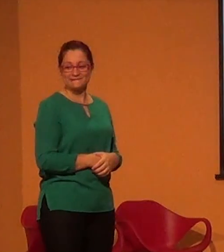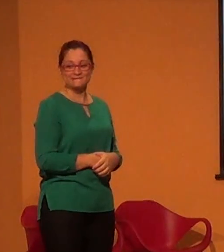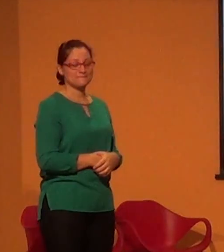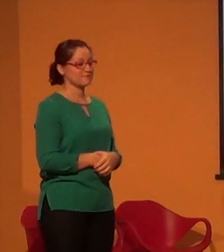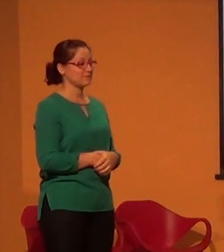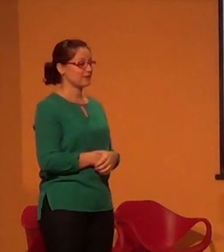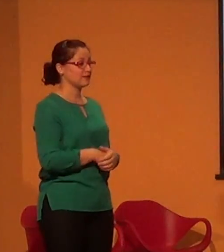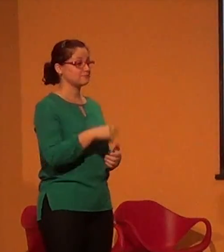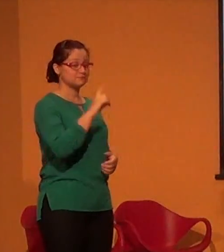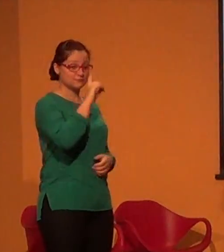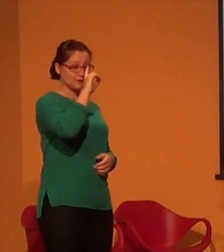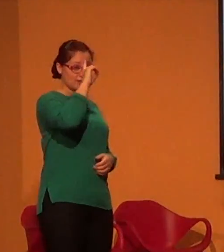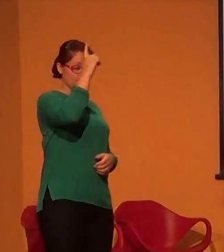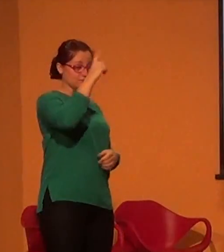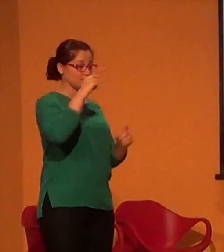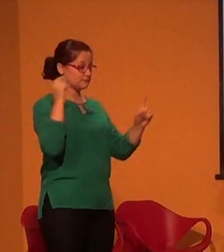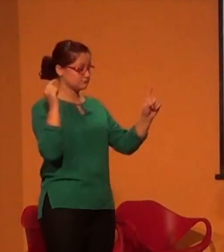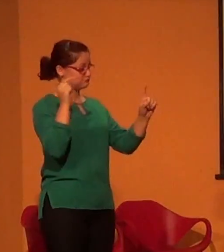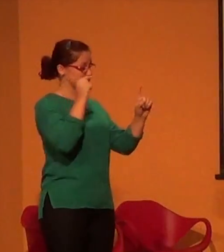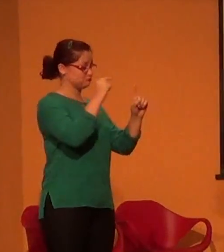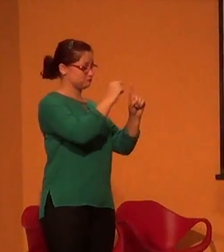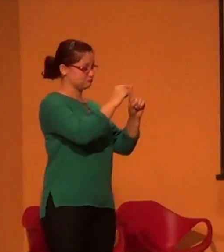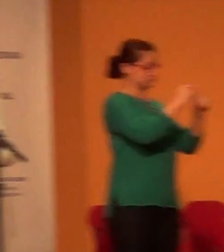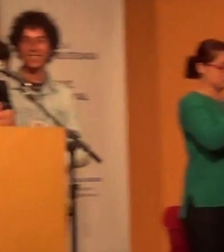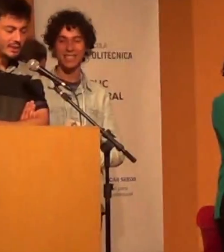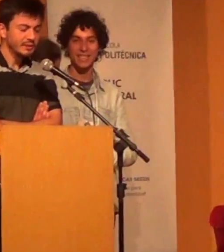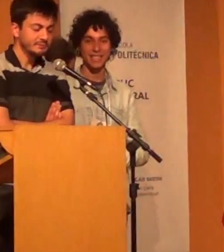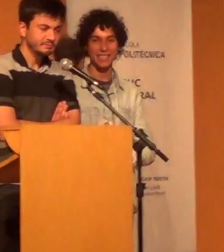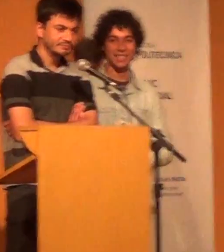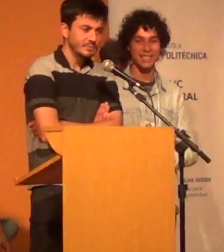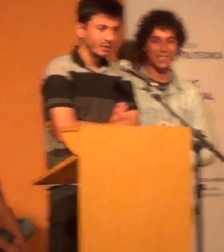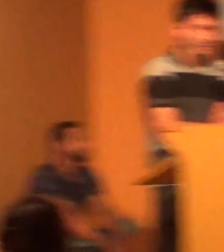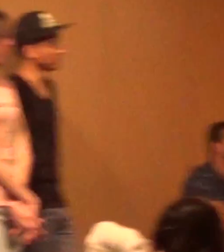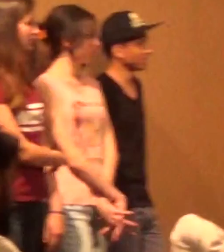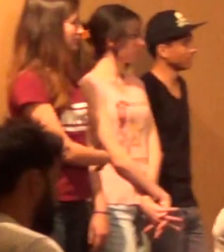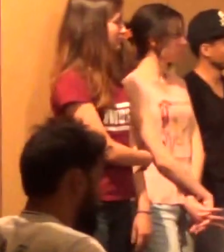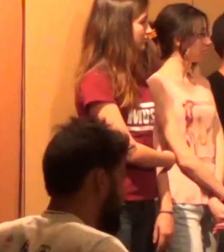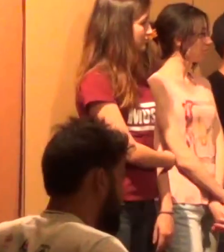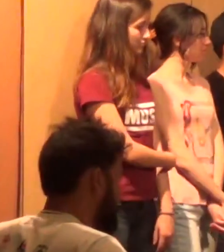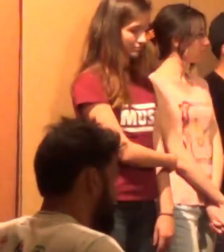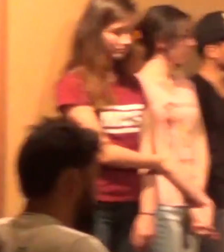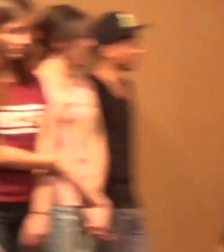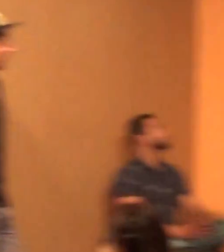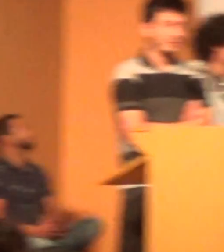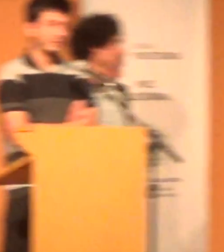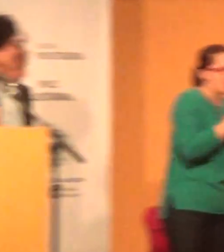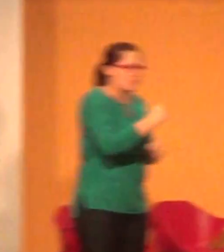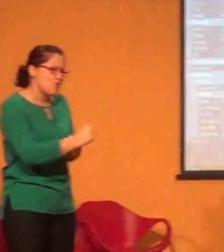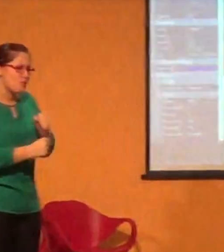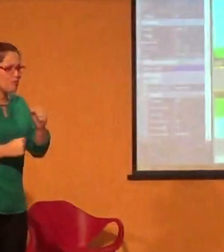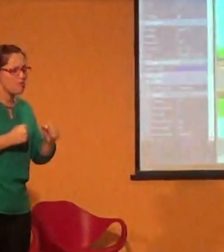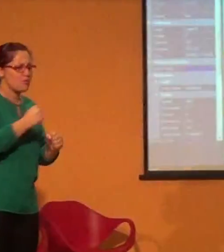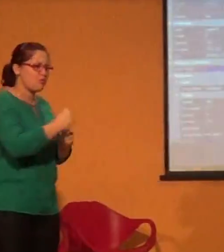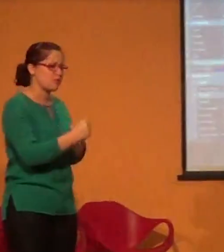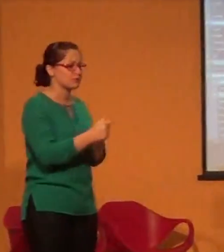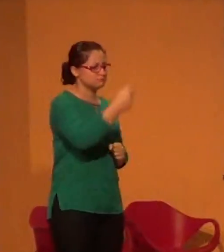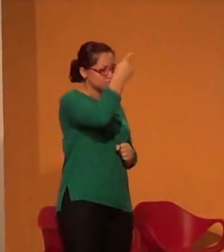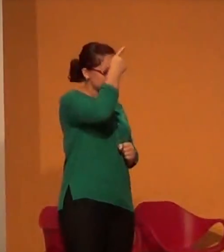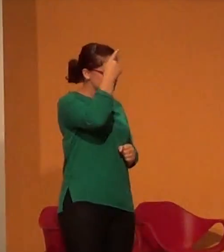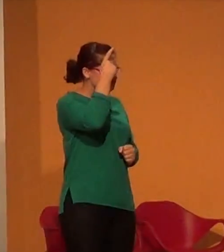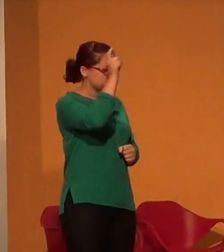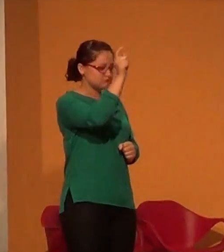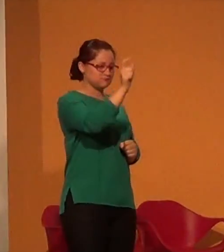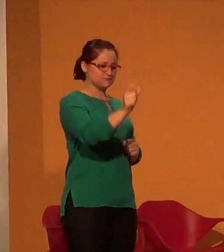A ideia do jogo em si seria um runner, onde o personagem tem que